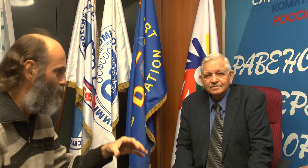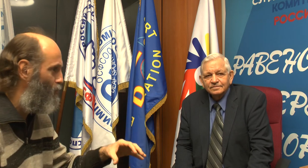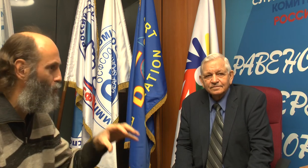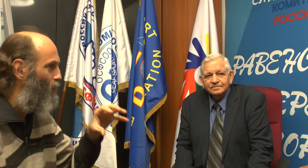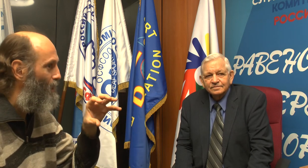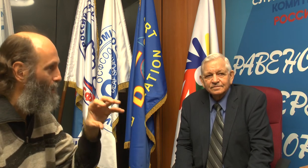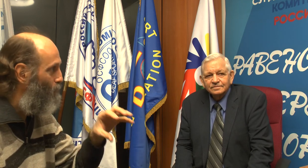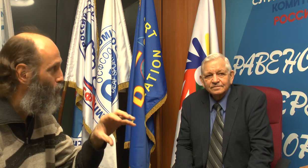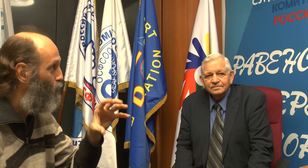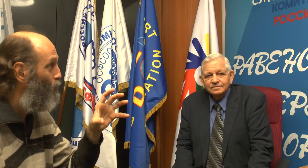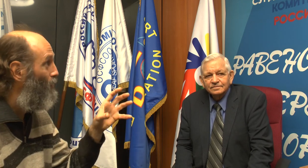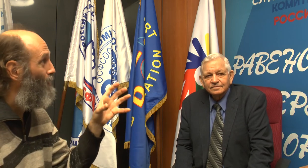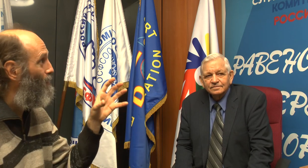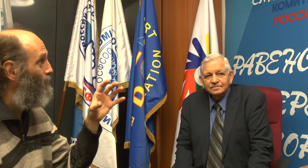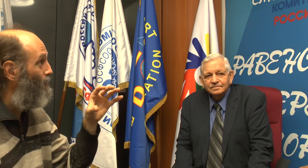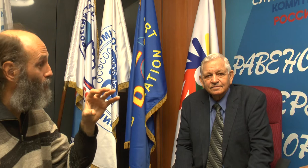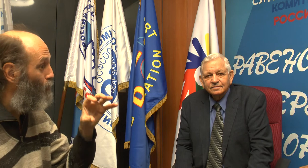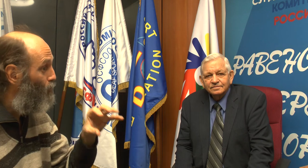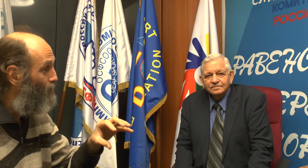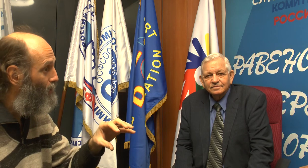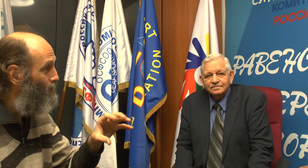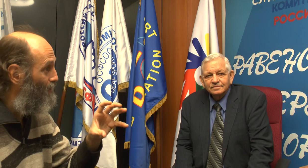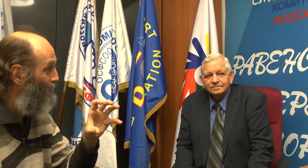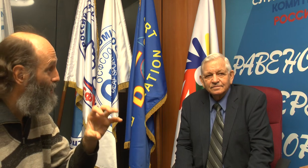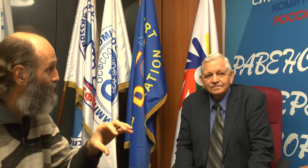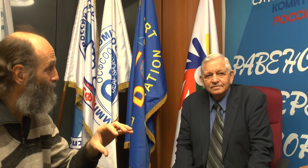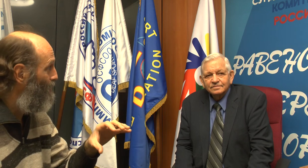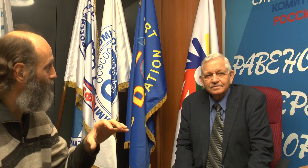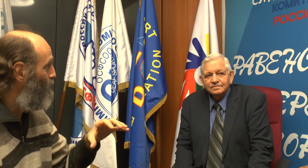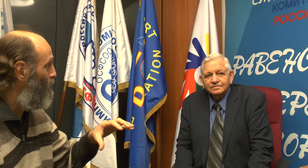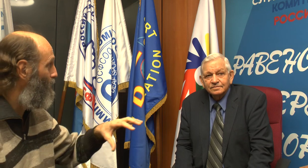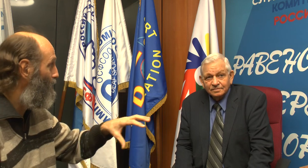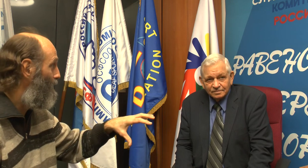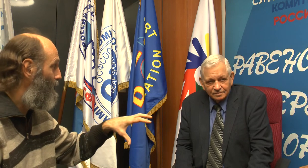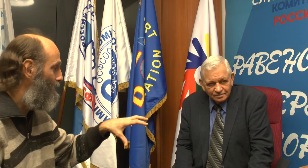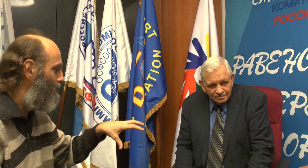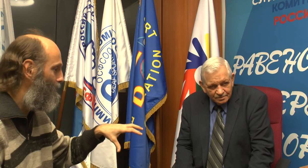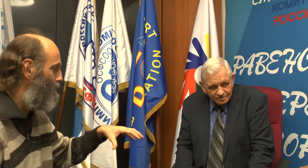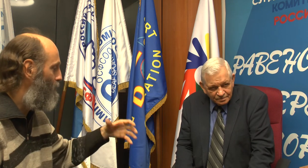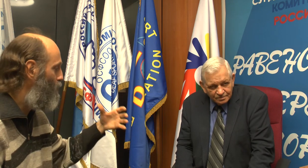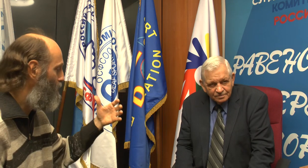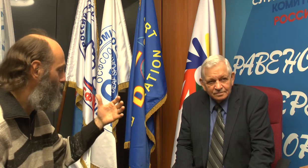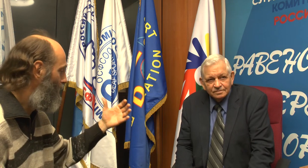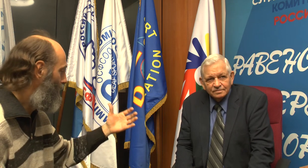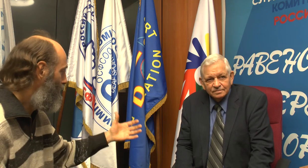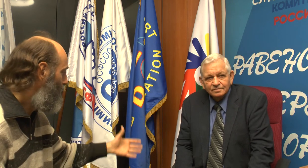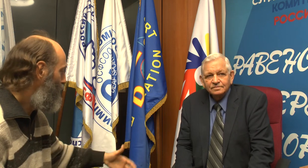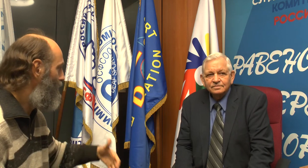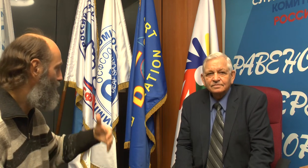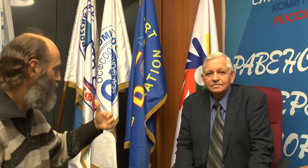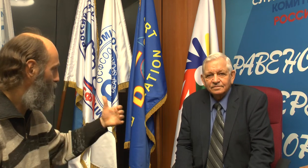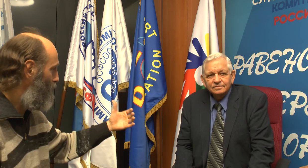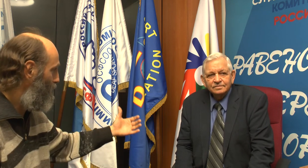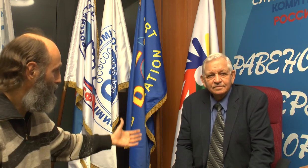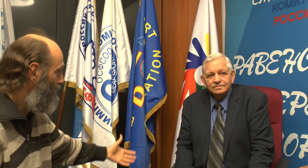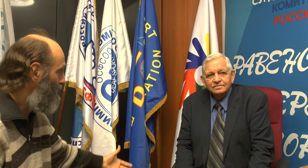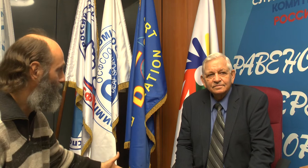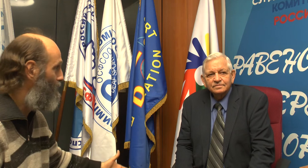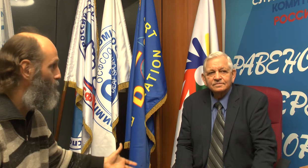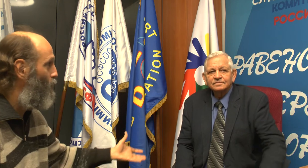самбо-дзюдо работают глухие тренеры, которые, допустим, вышли из этих видов спорта